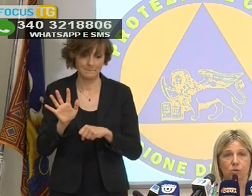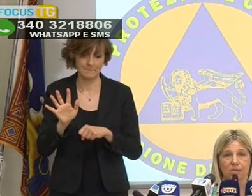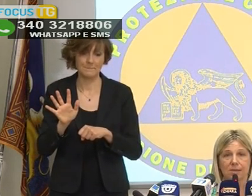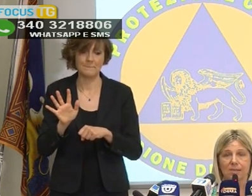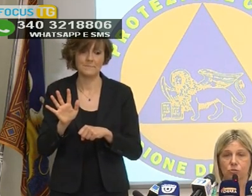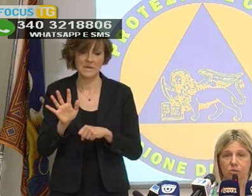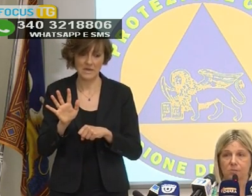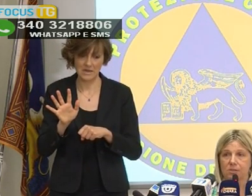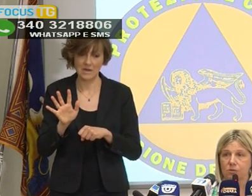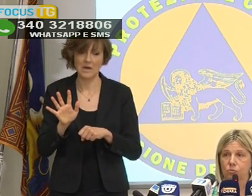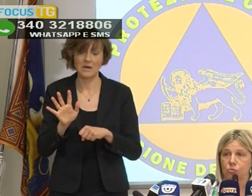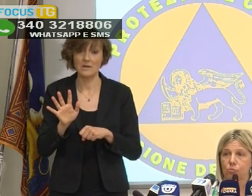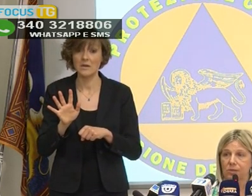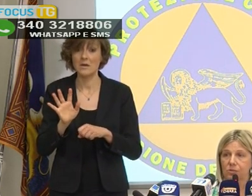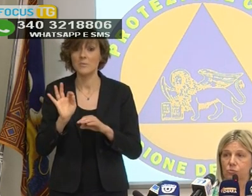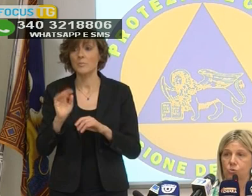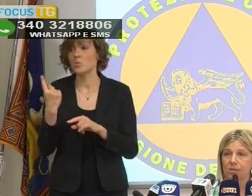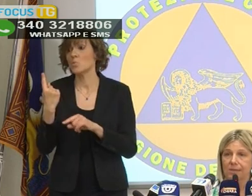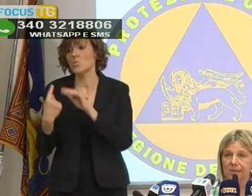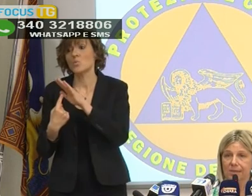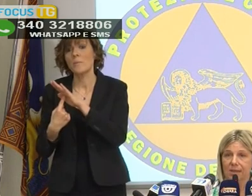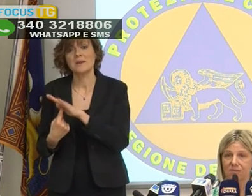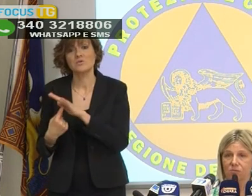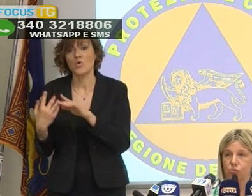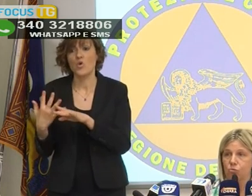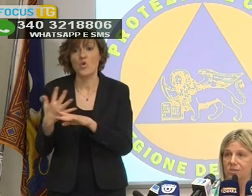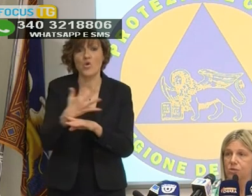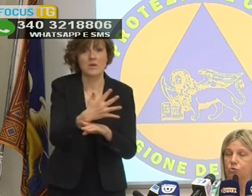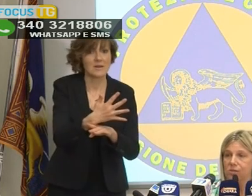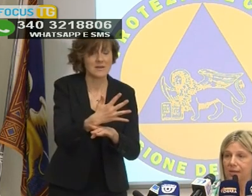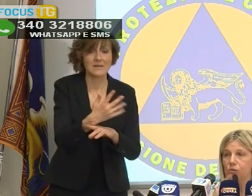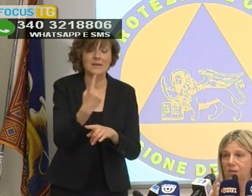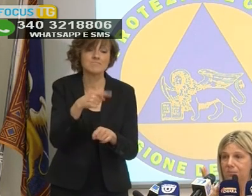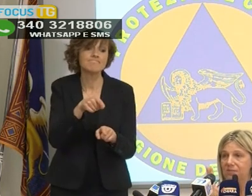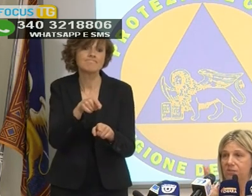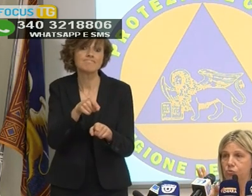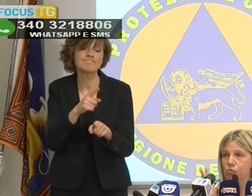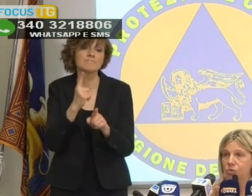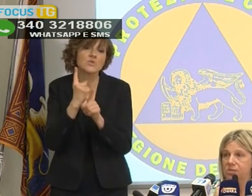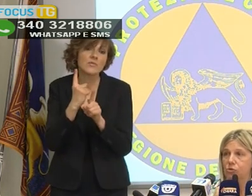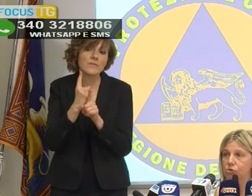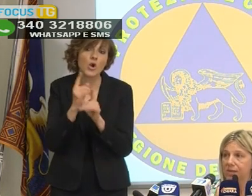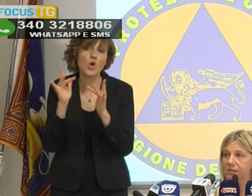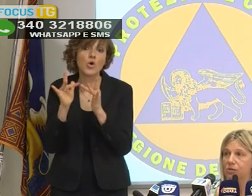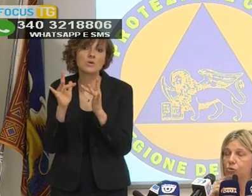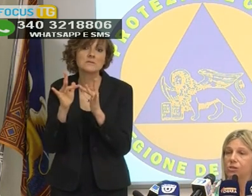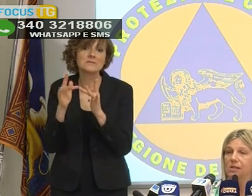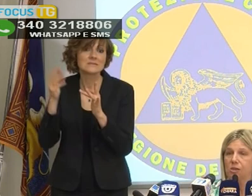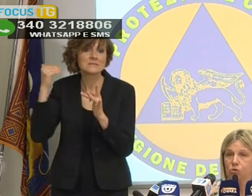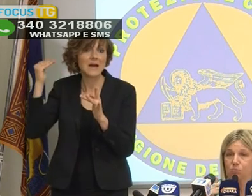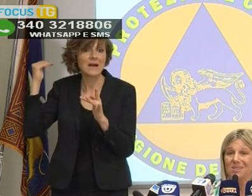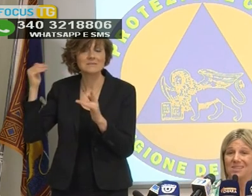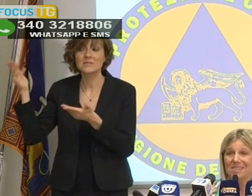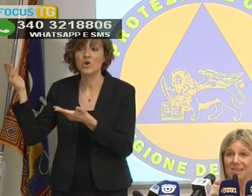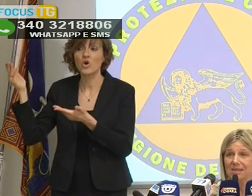appunto entrato tramite un operatore che aveva avuto questi contatti, che dovrebbe aver avuto questi contatti con